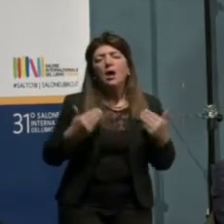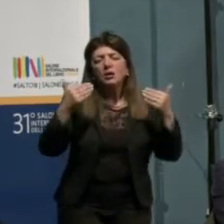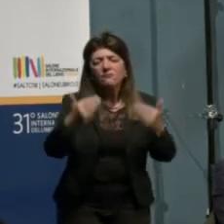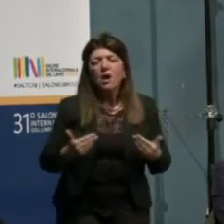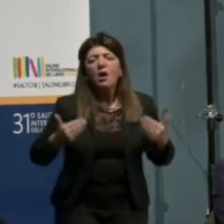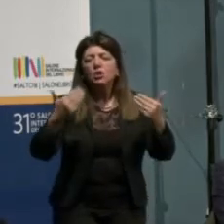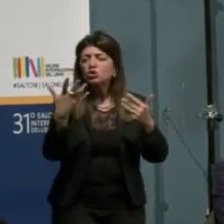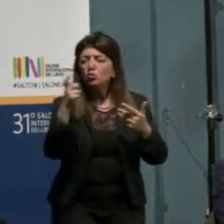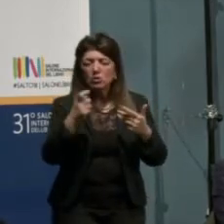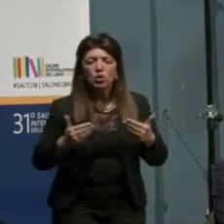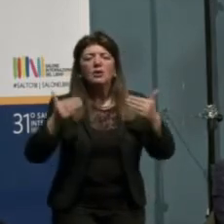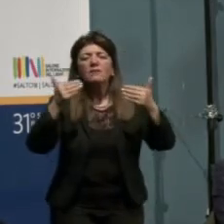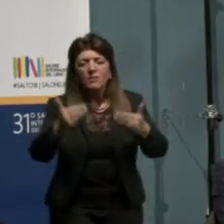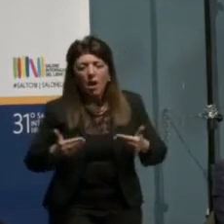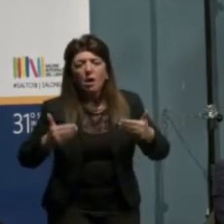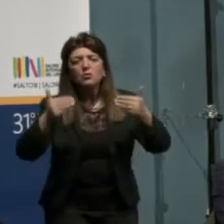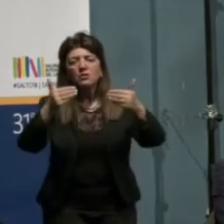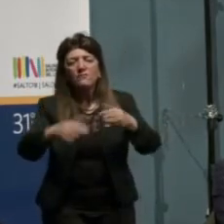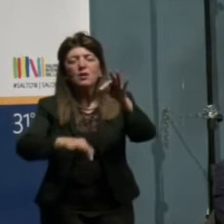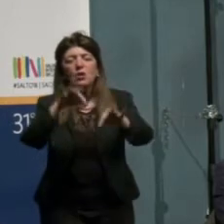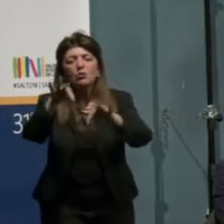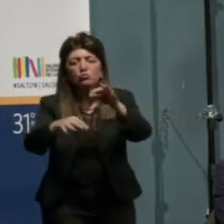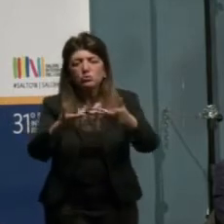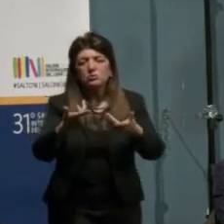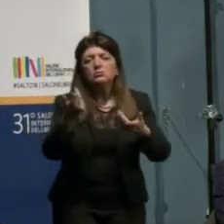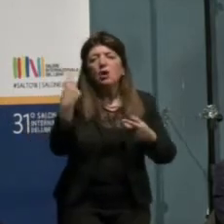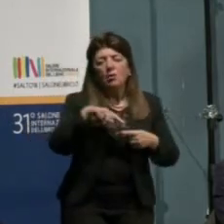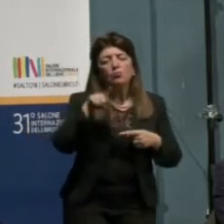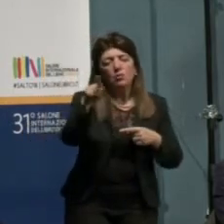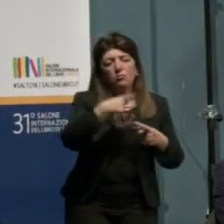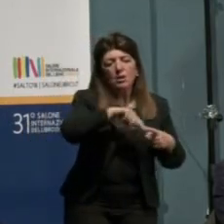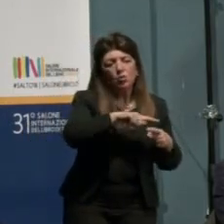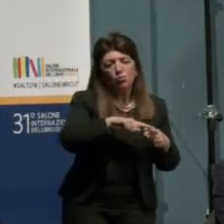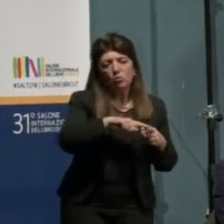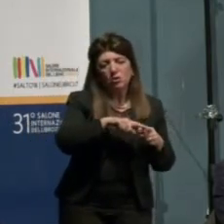beppe giulietti fa da scorta mediatica anche anche per per lui